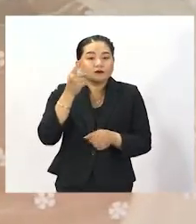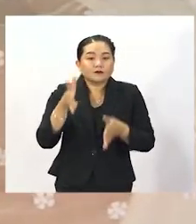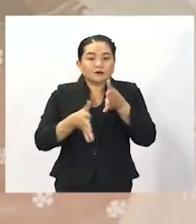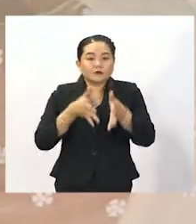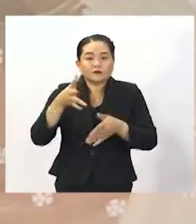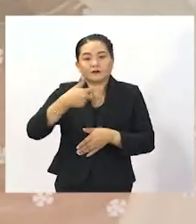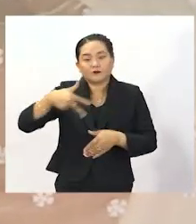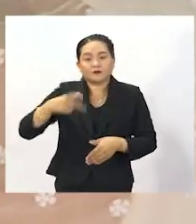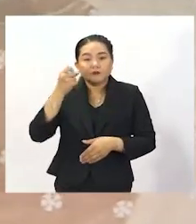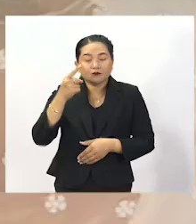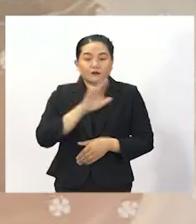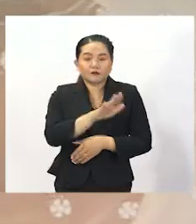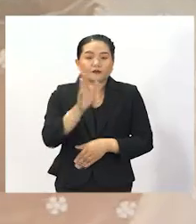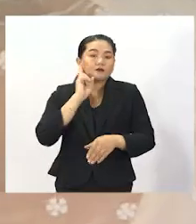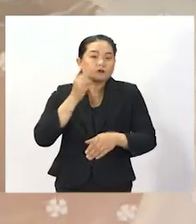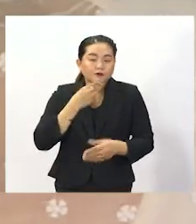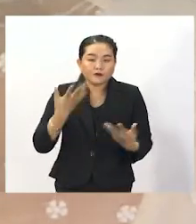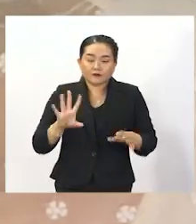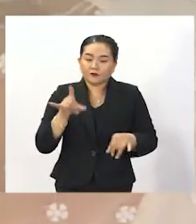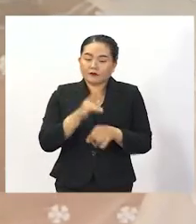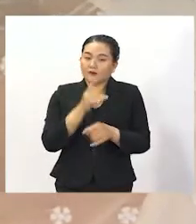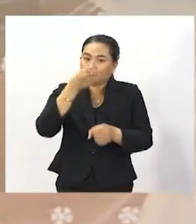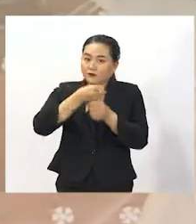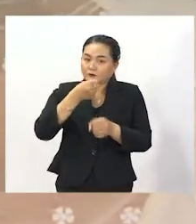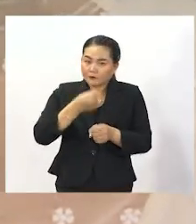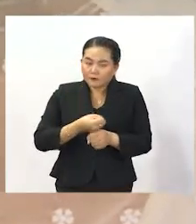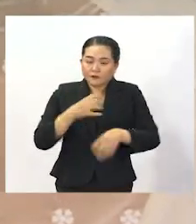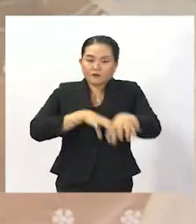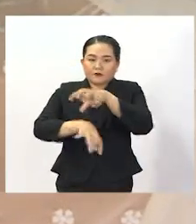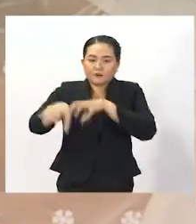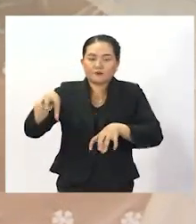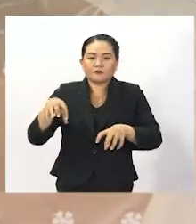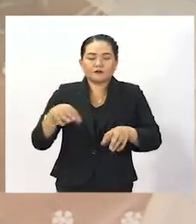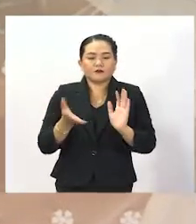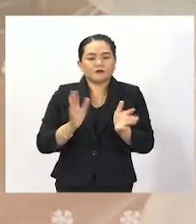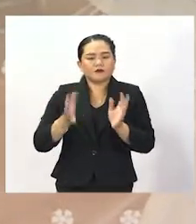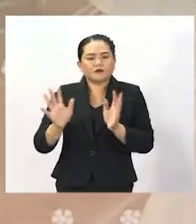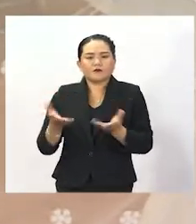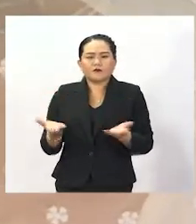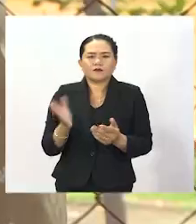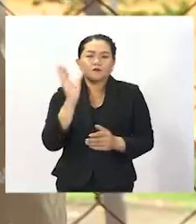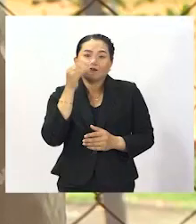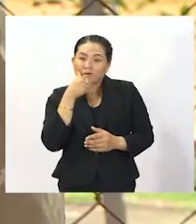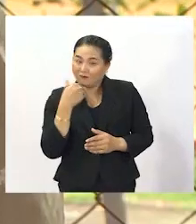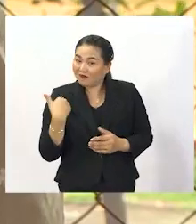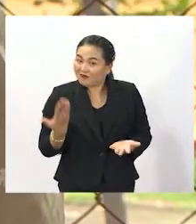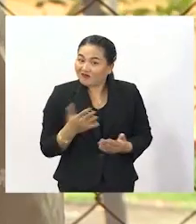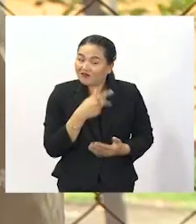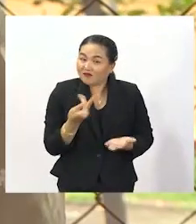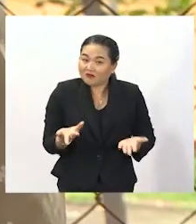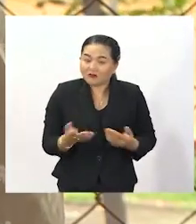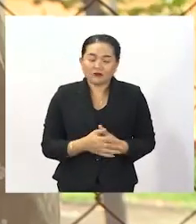សម្រាប់មនុស្សថ្លង់រួចហើយហើយពេលដែលយើងទៅធ្វើការងារធ្វើសកម្មភាពធ្វើកាយវិការផ្សេងផ្សេងមានអារម្មណ៍ថាខ្មាស់គេដែរអត់ស